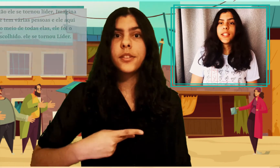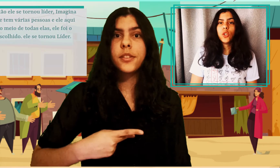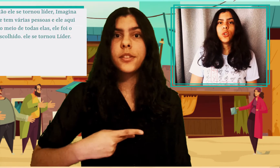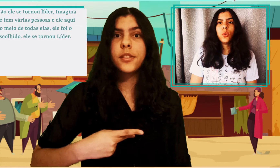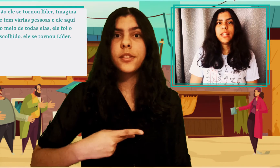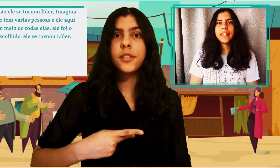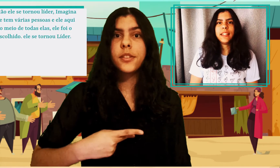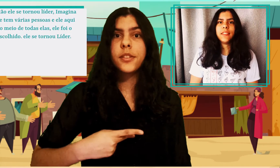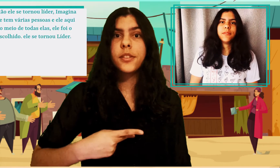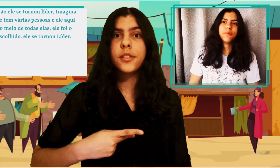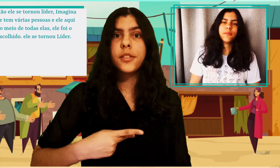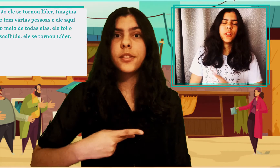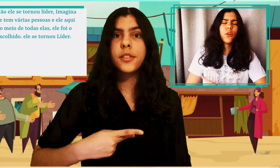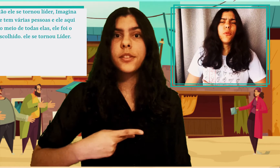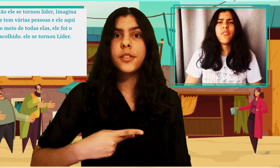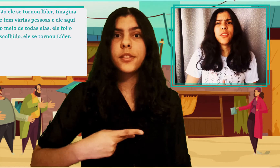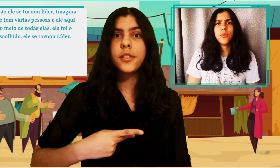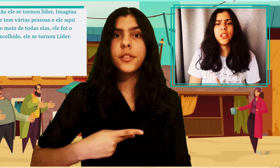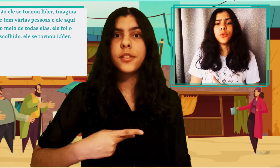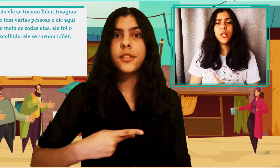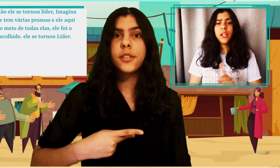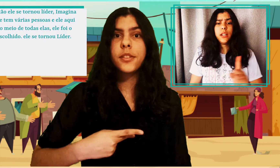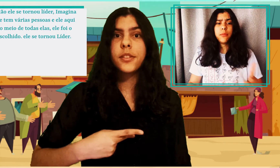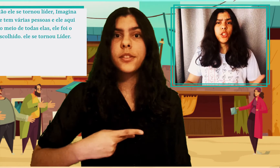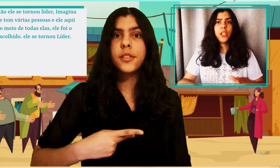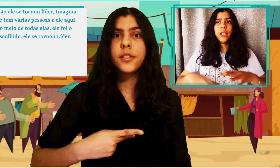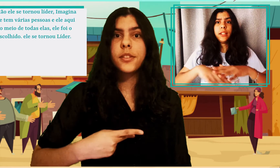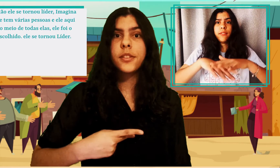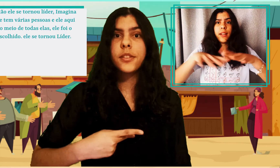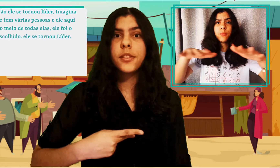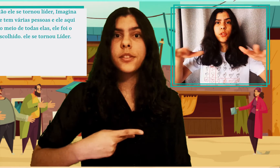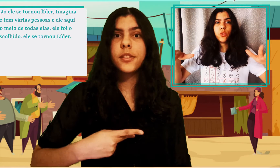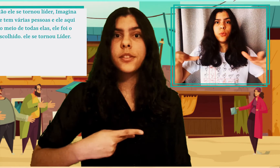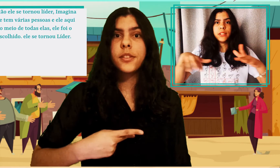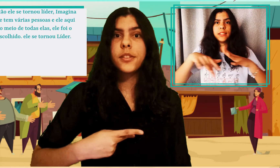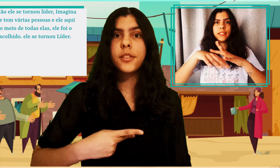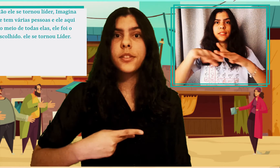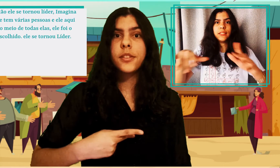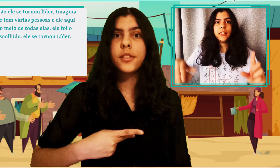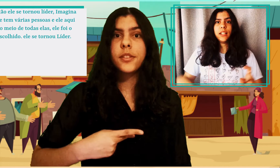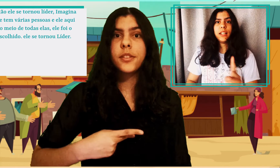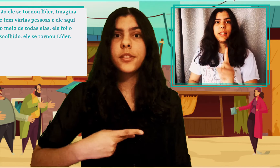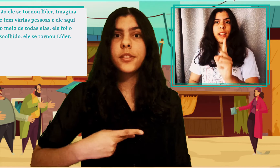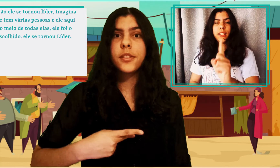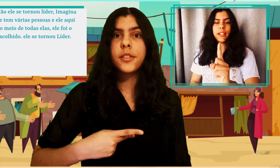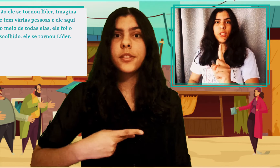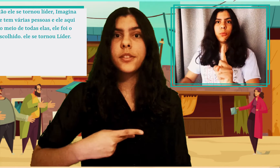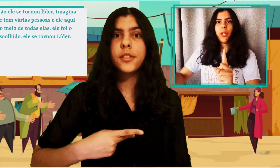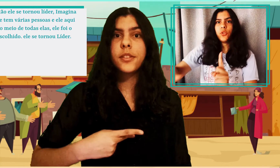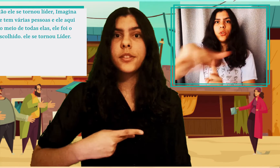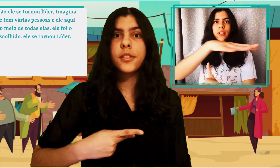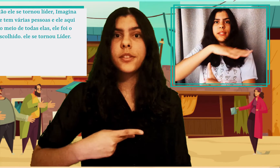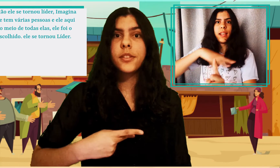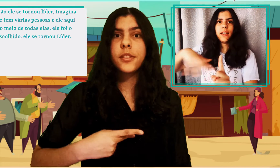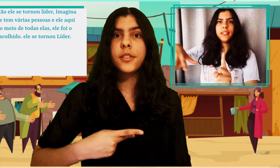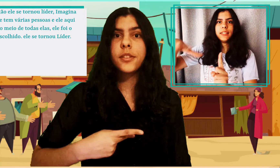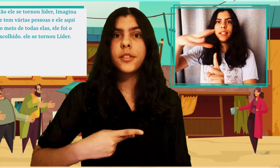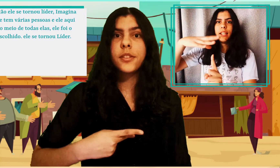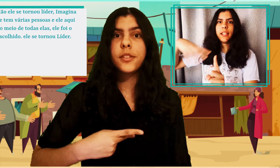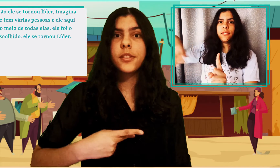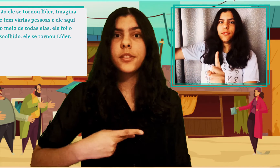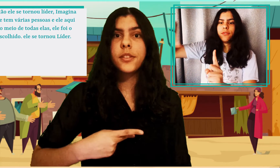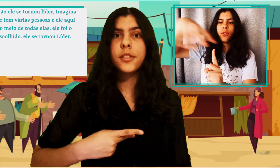Ele se tornou líder. E como eu faço isso? Imagine aqui que tem várias pessoas. E ele aqui no meio de todas